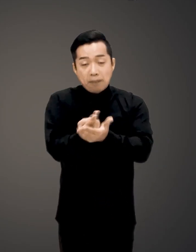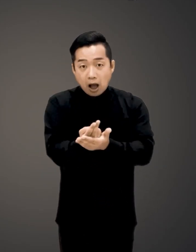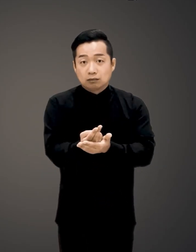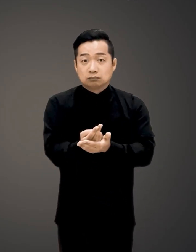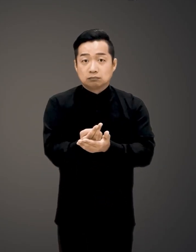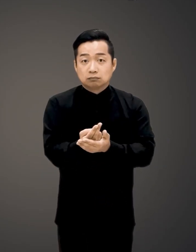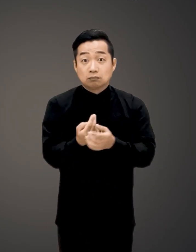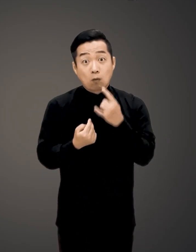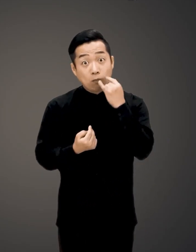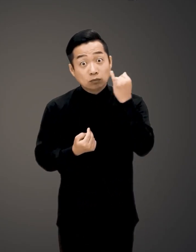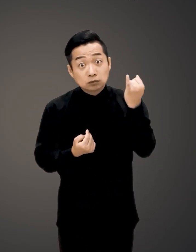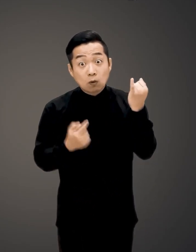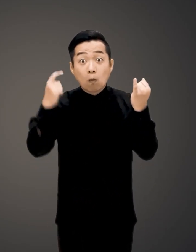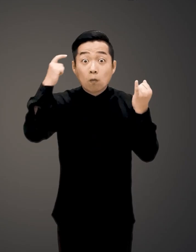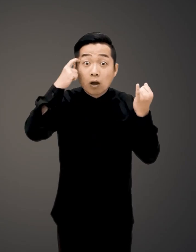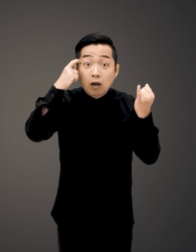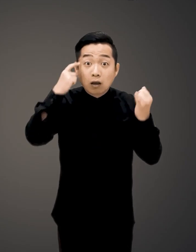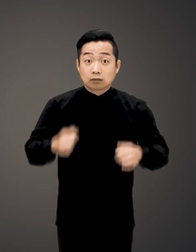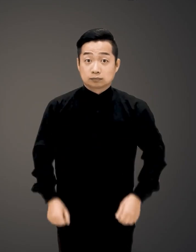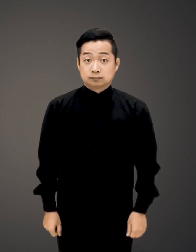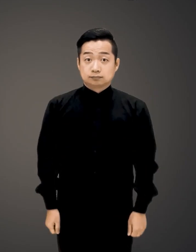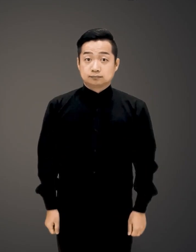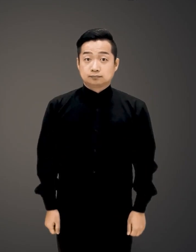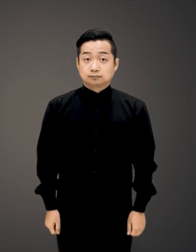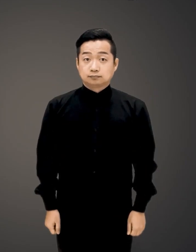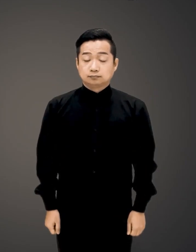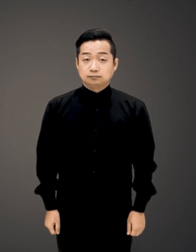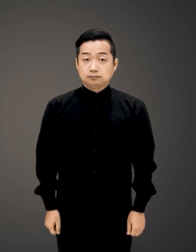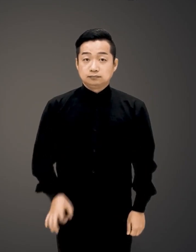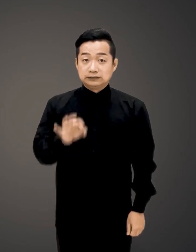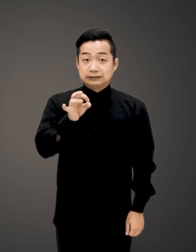경로하시어 정신을 잃으셨습니다. 어머니께서 왜?